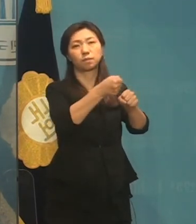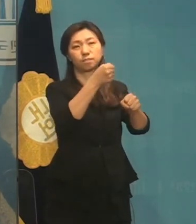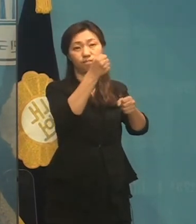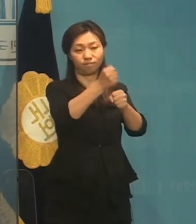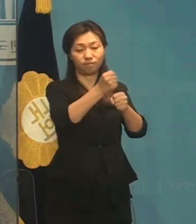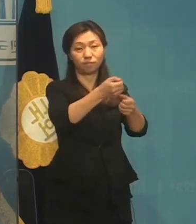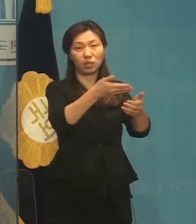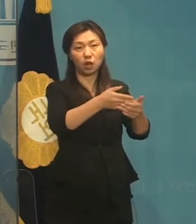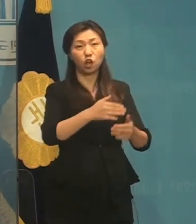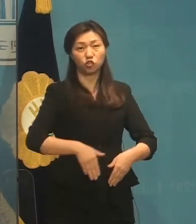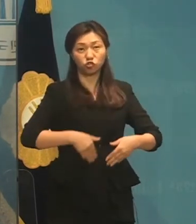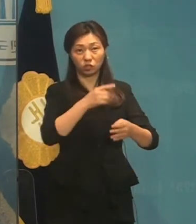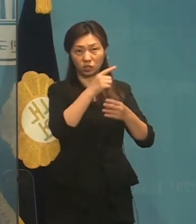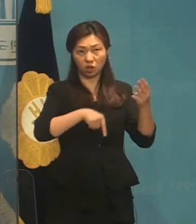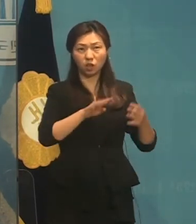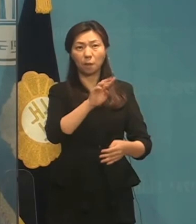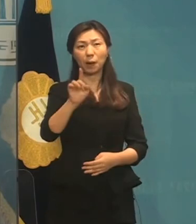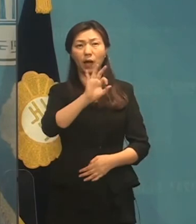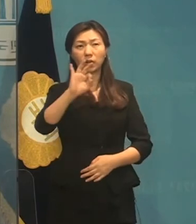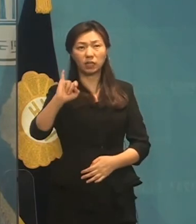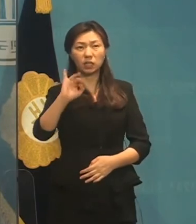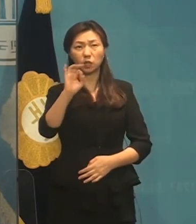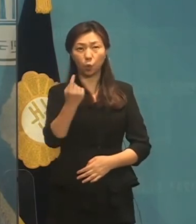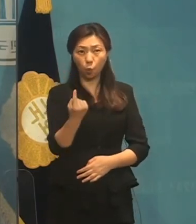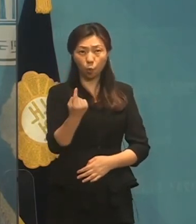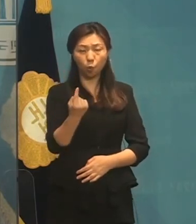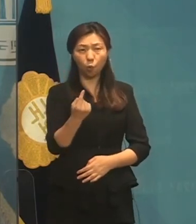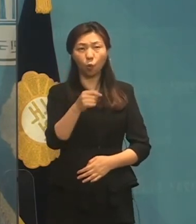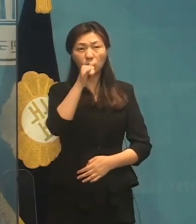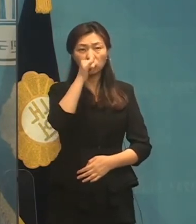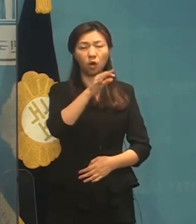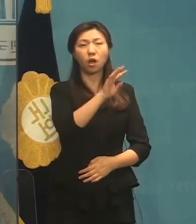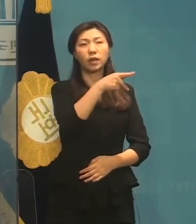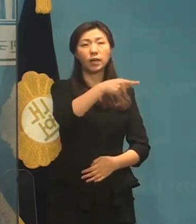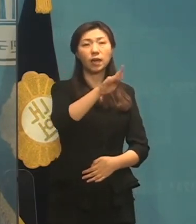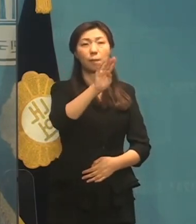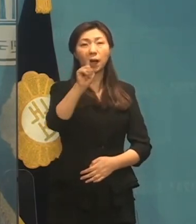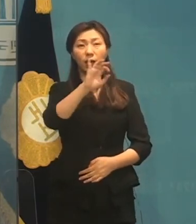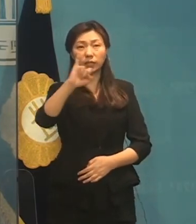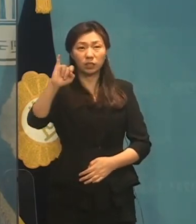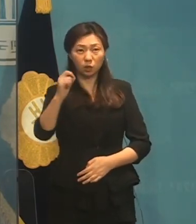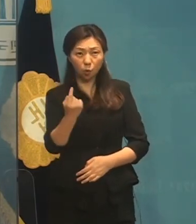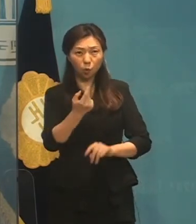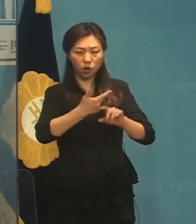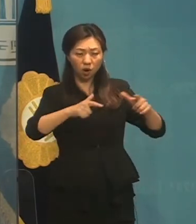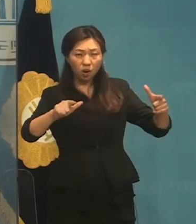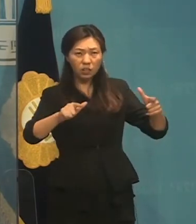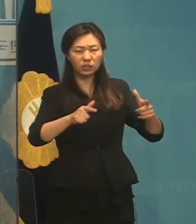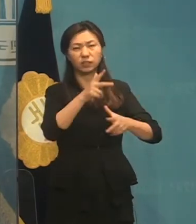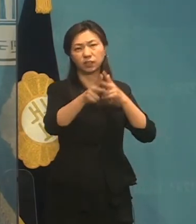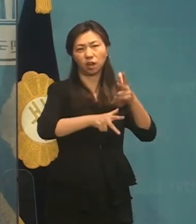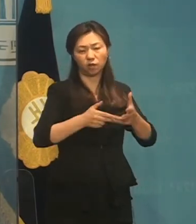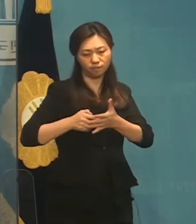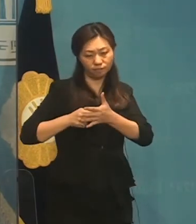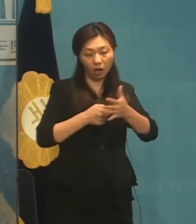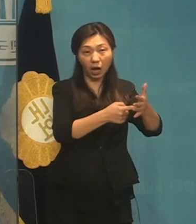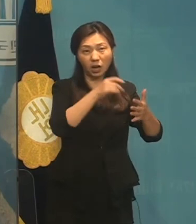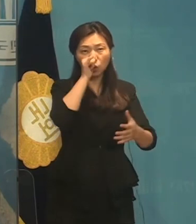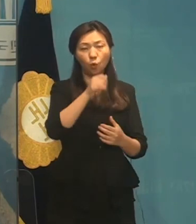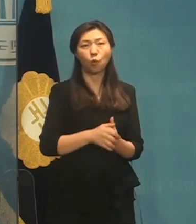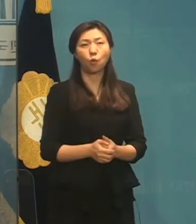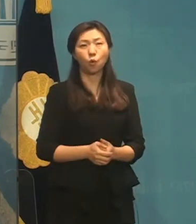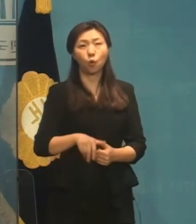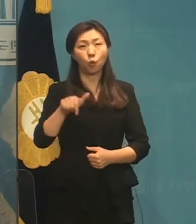춘천권에 바이오헬스 산업허브를 조성하겠습니다. K바이오, 랩허브 1차 구축 산업을 신속하게 추진하고 고려용